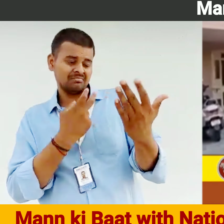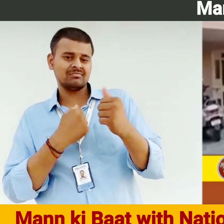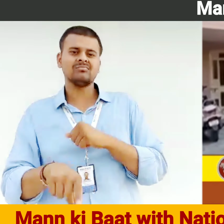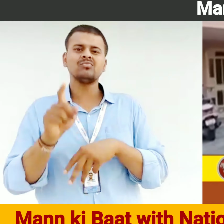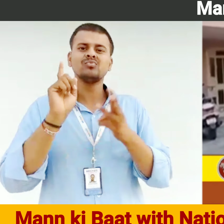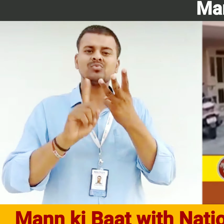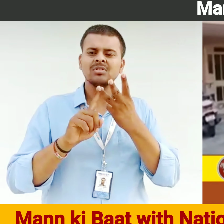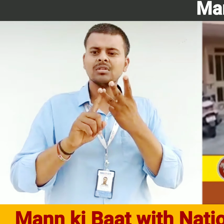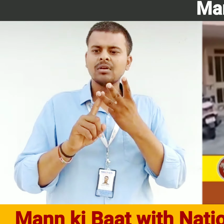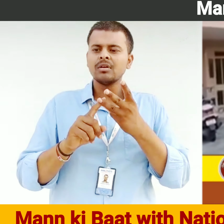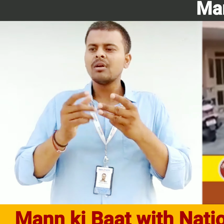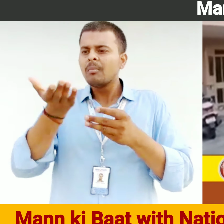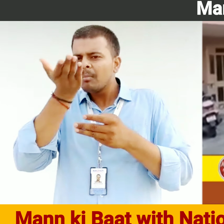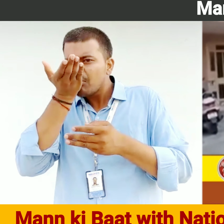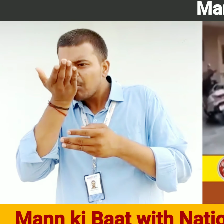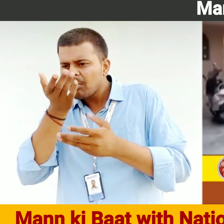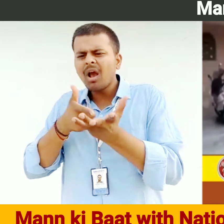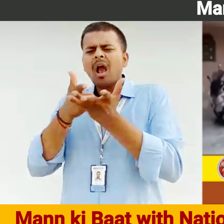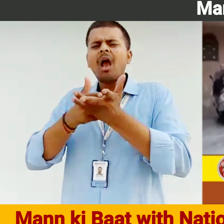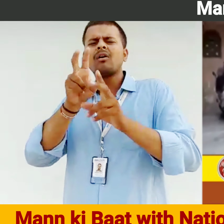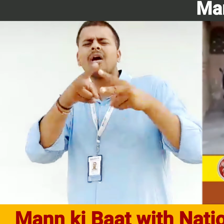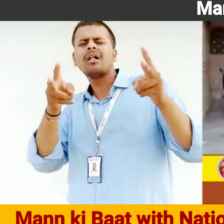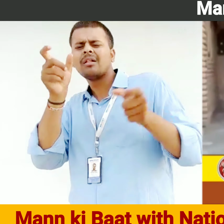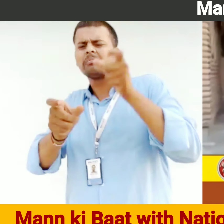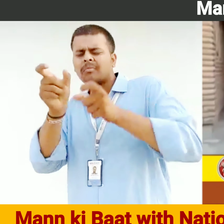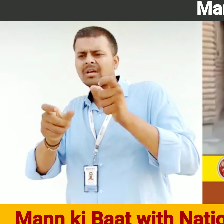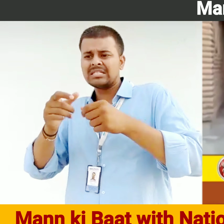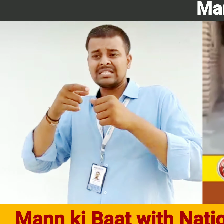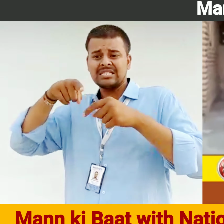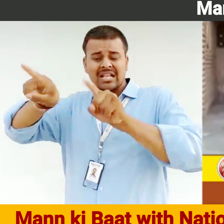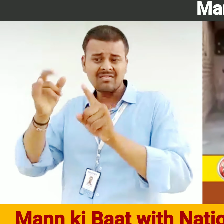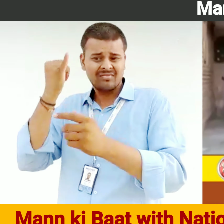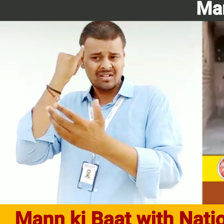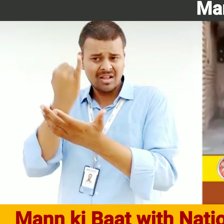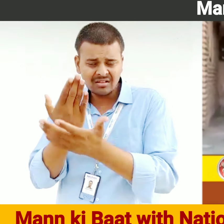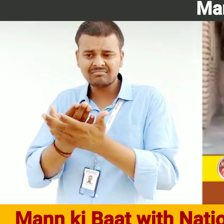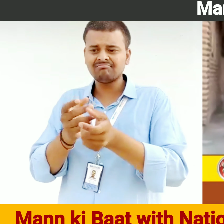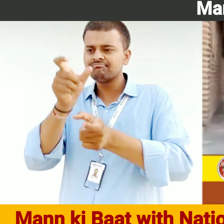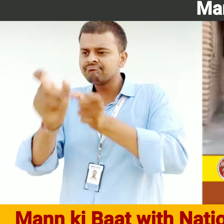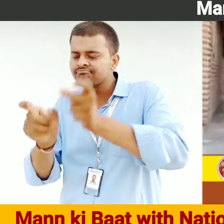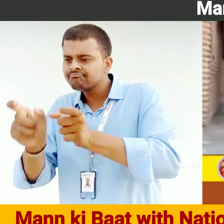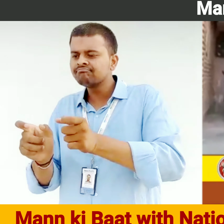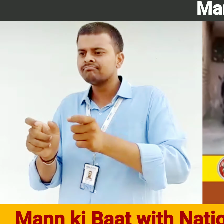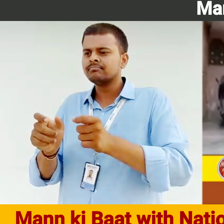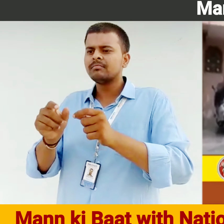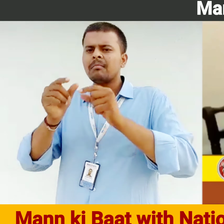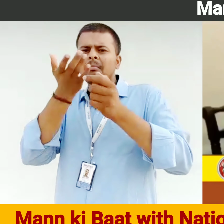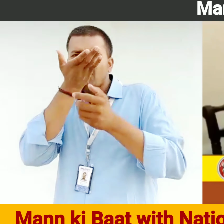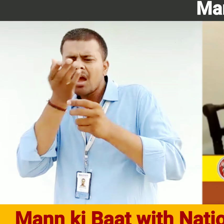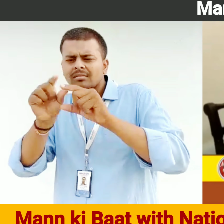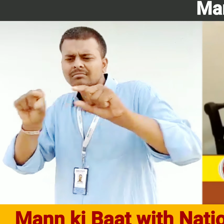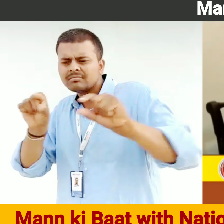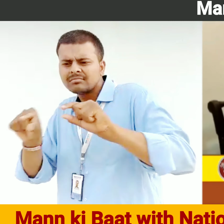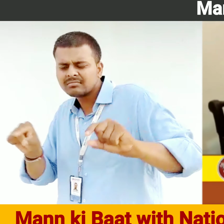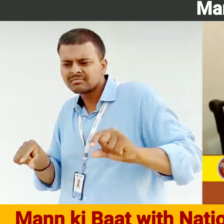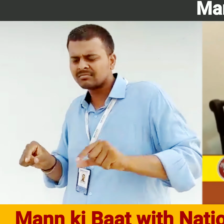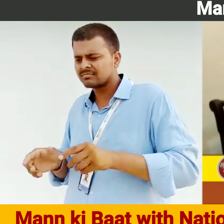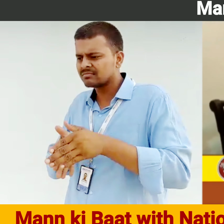लेते हैं। इस दौरान पढ़ाई के क्षेत्र में भी कई अलग अलग इनोवेशन